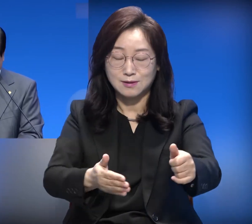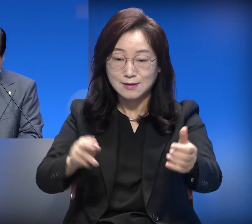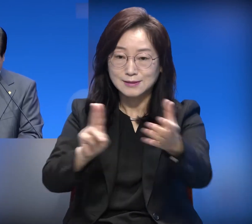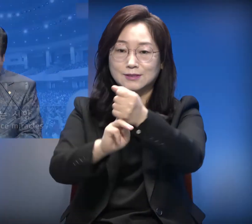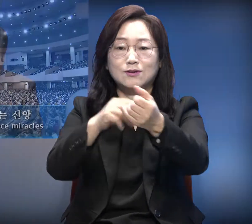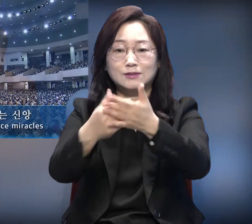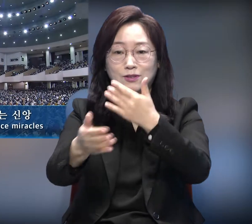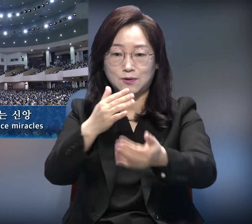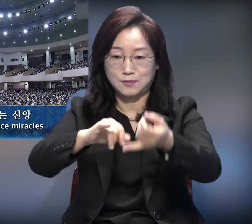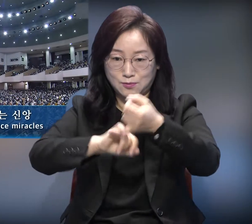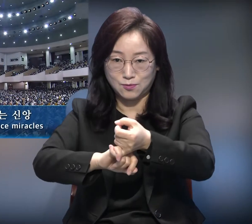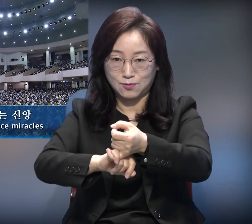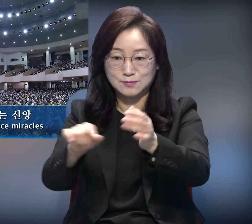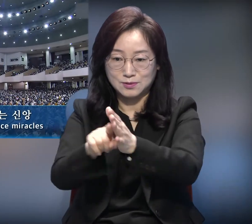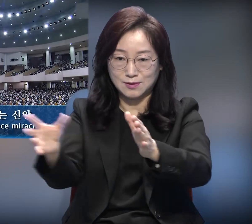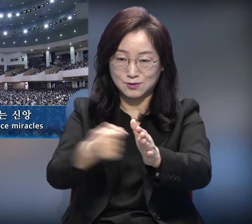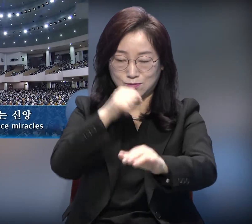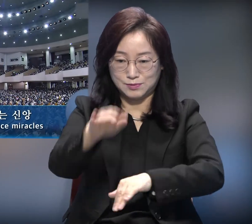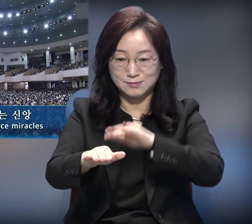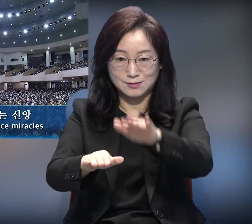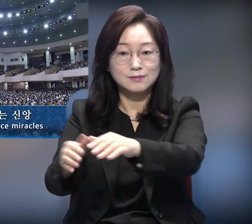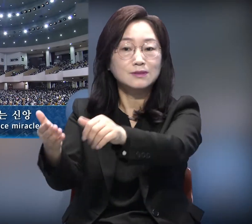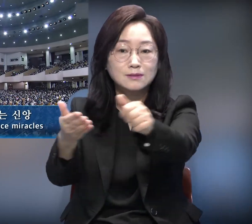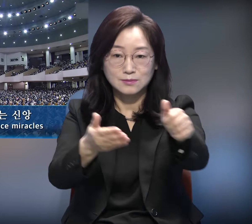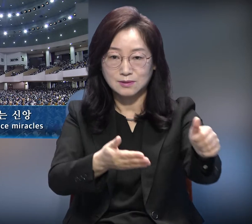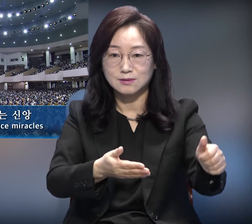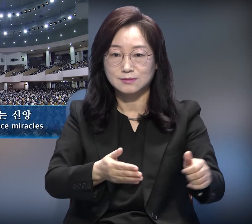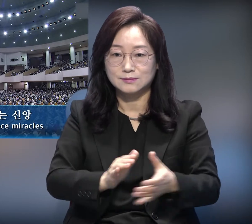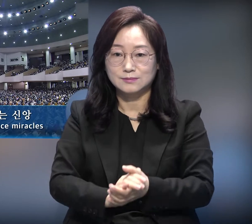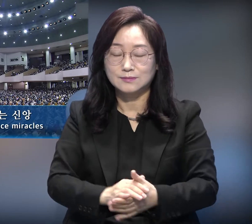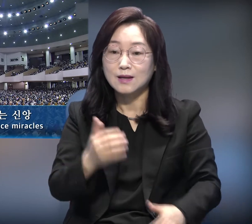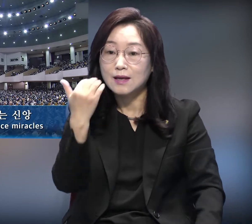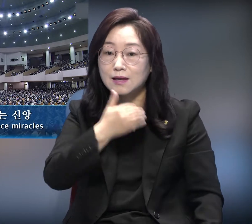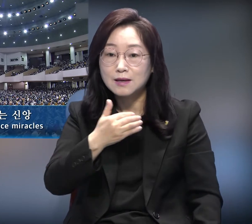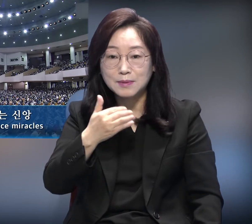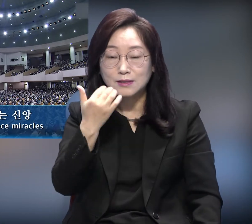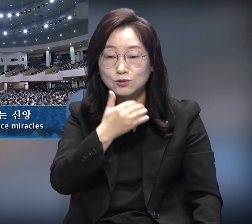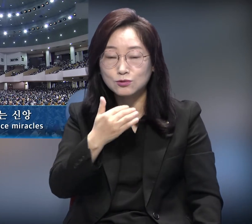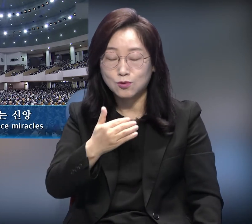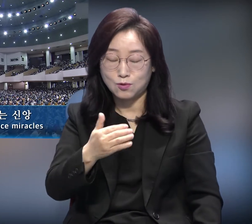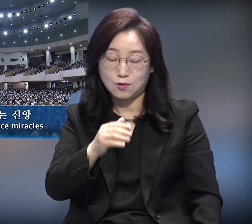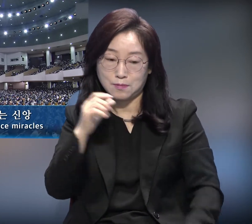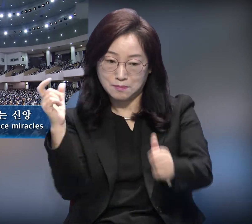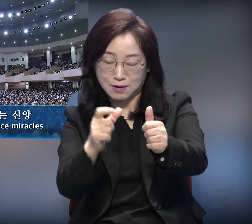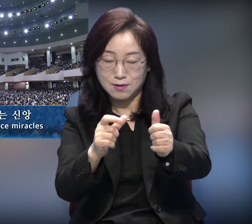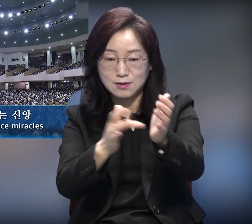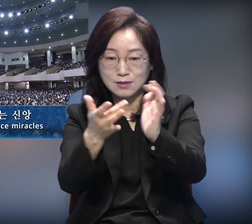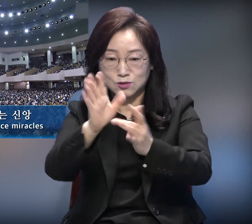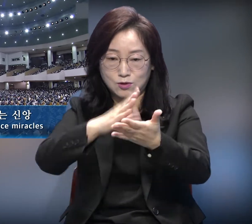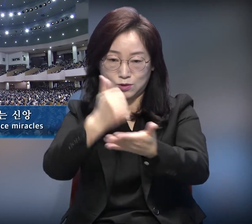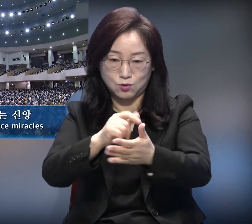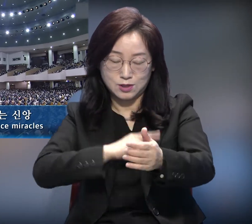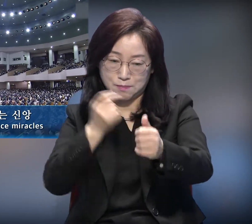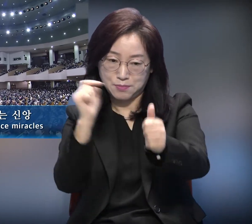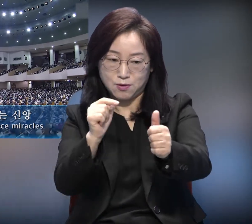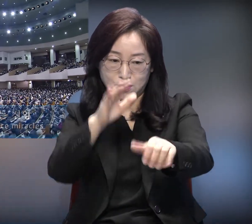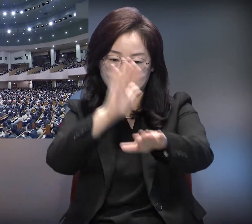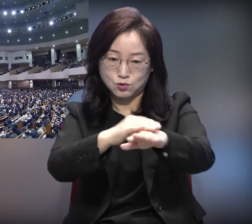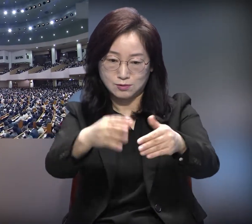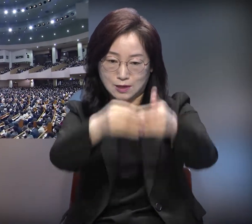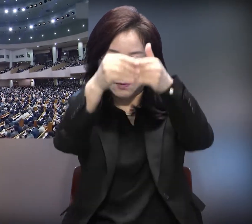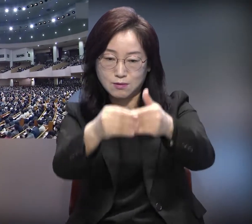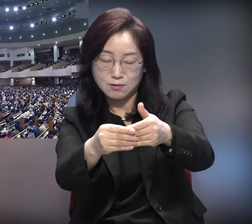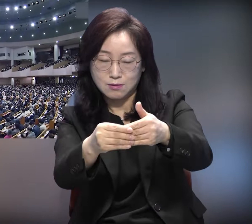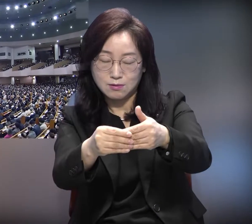기적을 체험하는 신앙을 갖고 믿음으로 전진해 나가야 할 것입니다. 베드로의 아닌 나사렛 예수로 선포하고 손을 잡아 일으켰습니다. 그